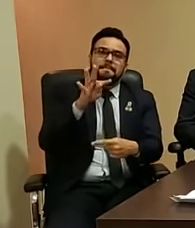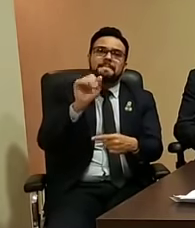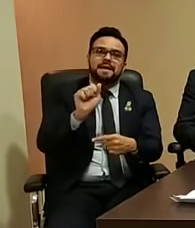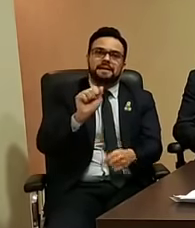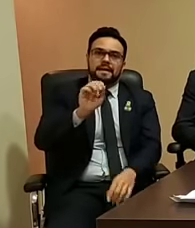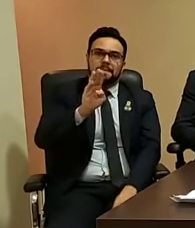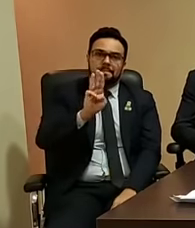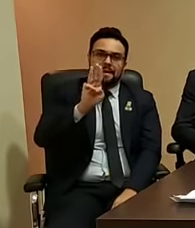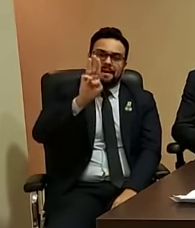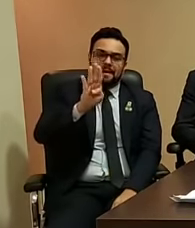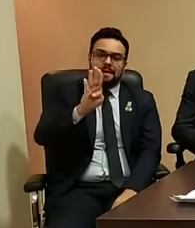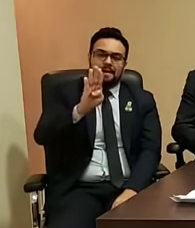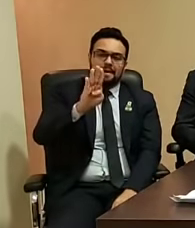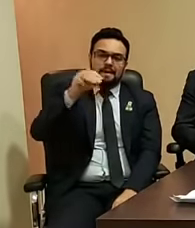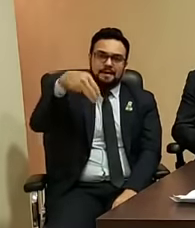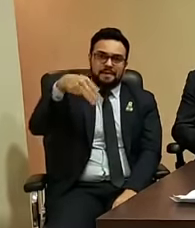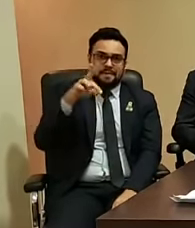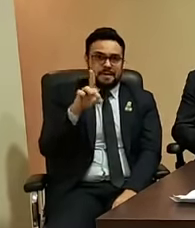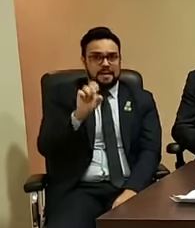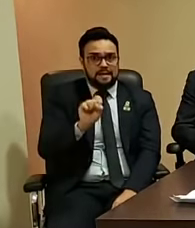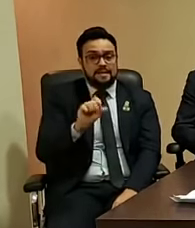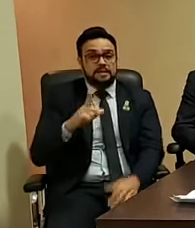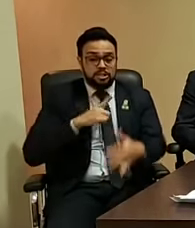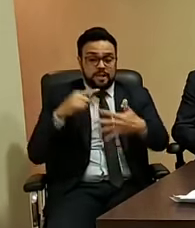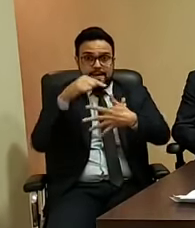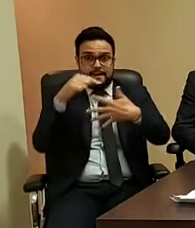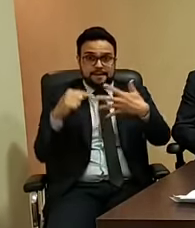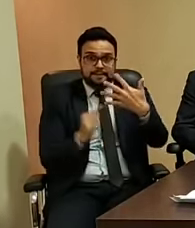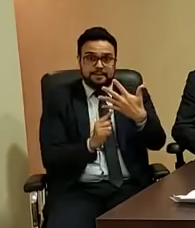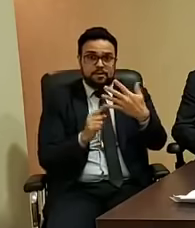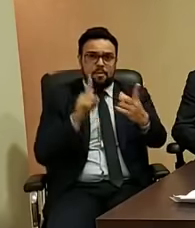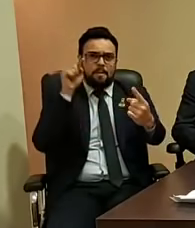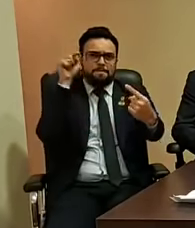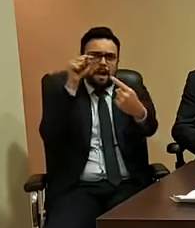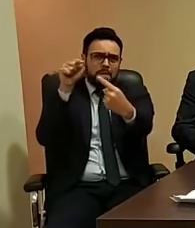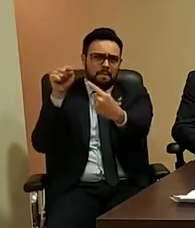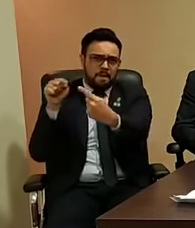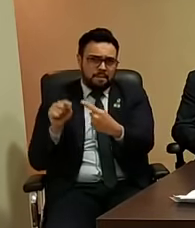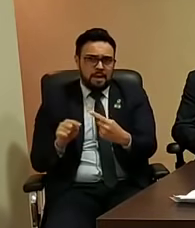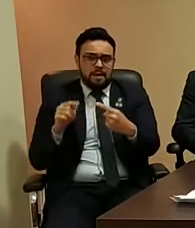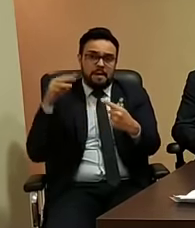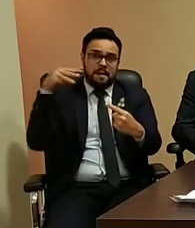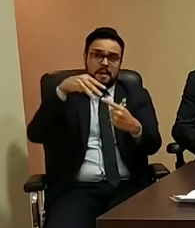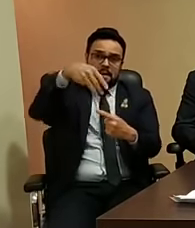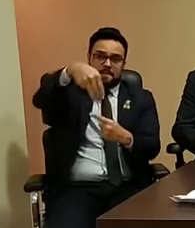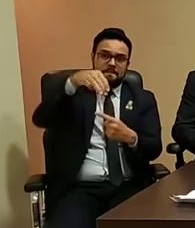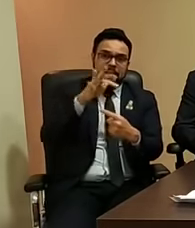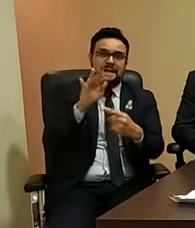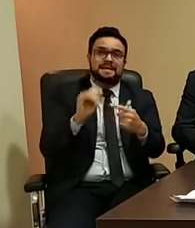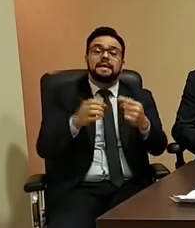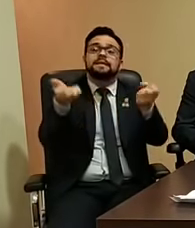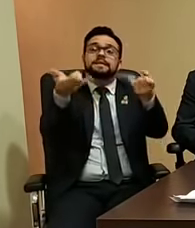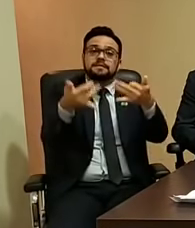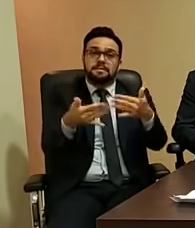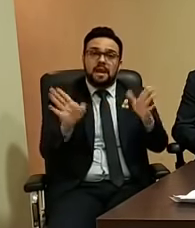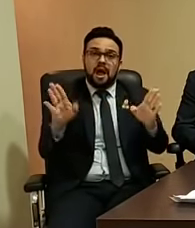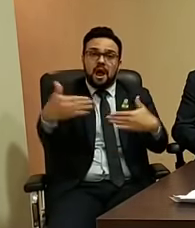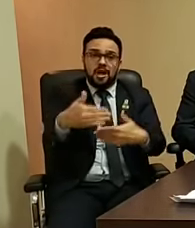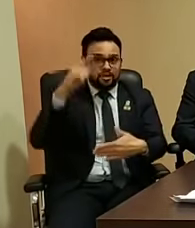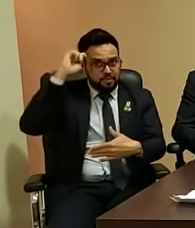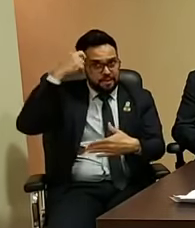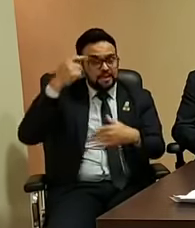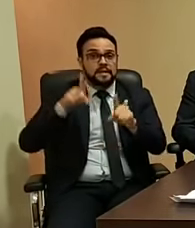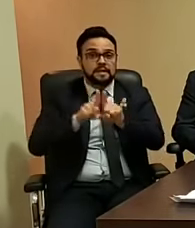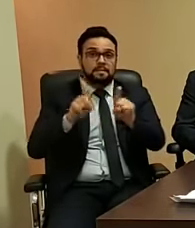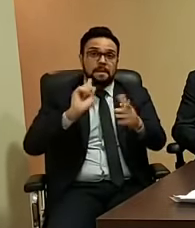BNDES? Presidente, eu coloquei 5 metas à frente do BNDES. Primeira meta, explicar a caixa preta. Segunda meta, repagar